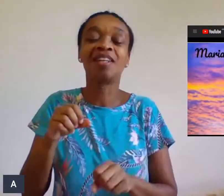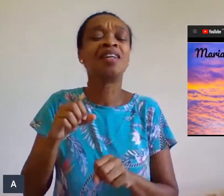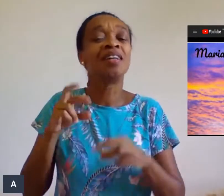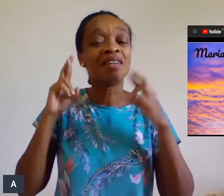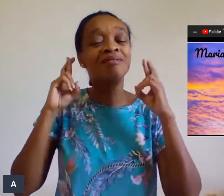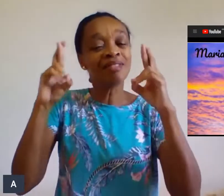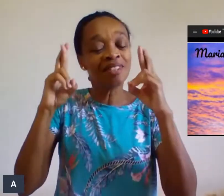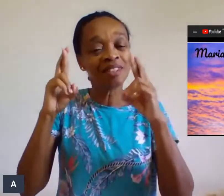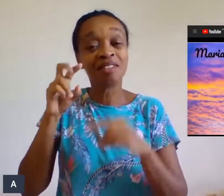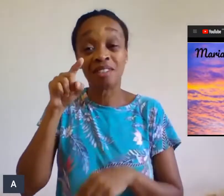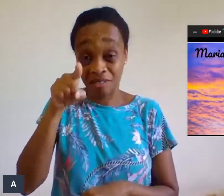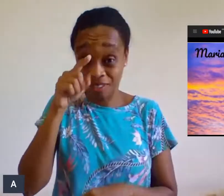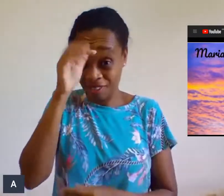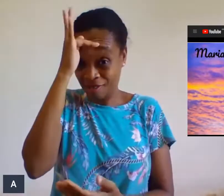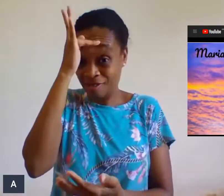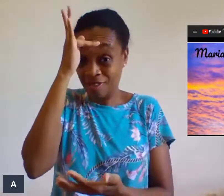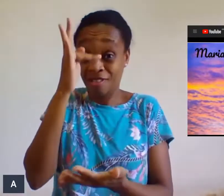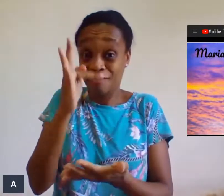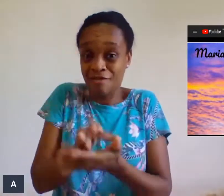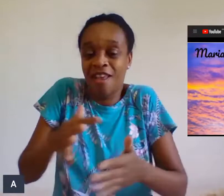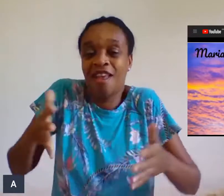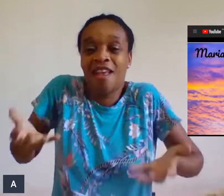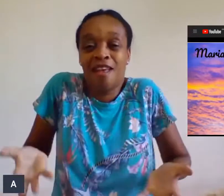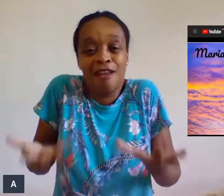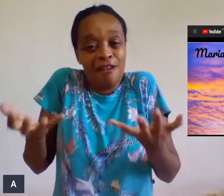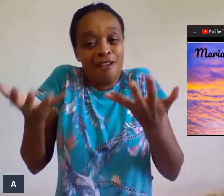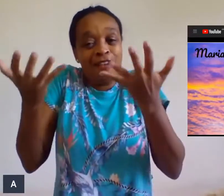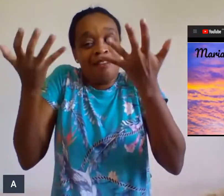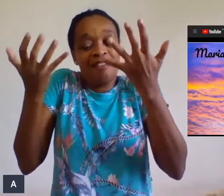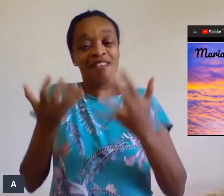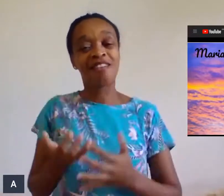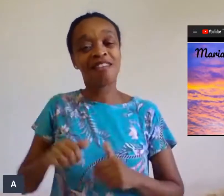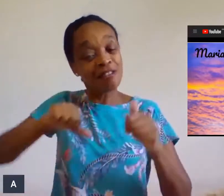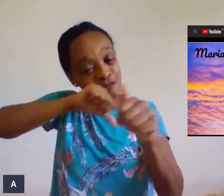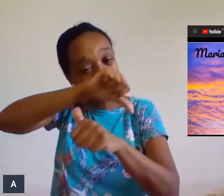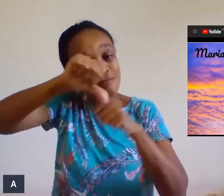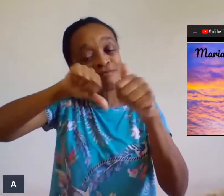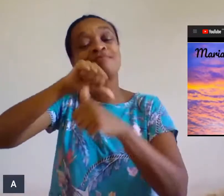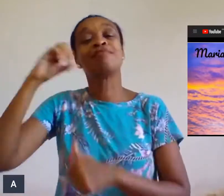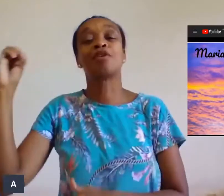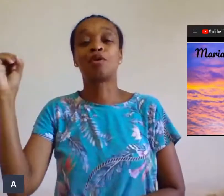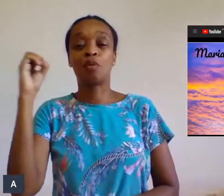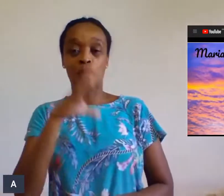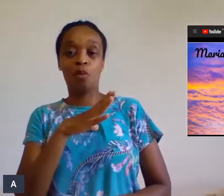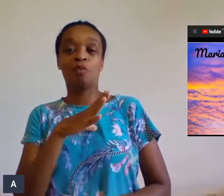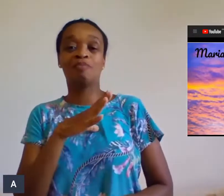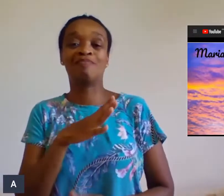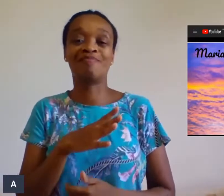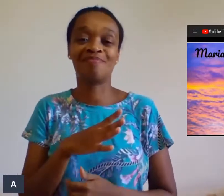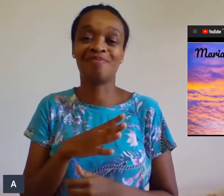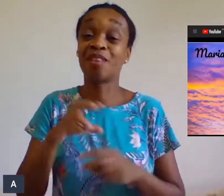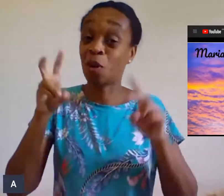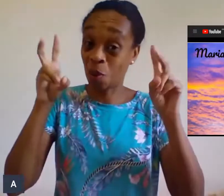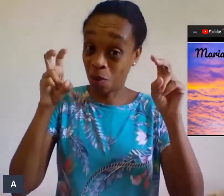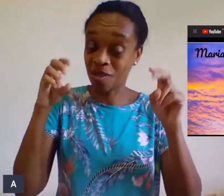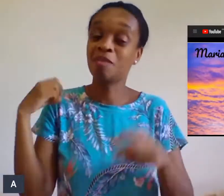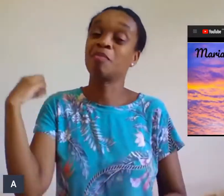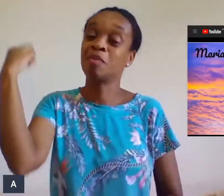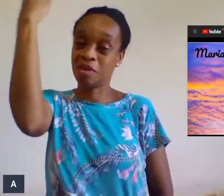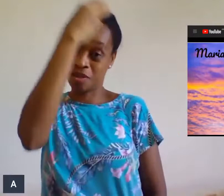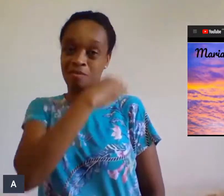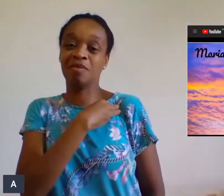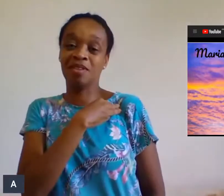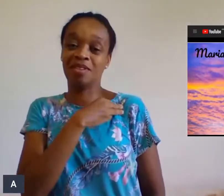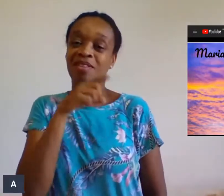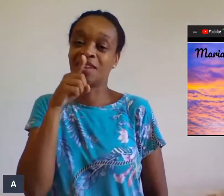fato, tenha a sua fé avivada, tenha a sua fé renovada com o nosso tema. Aí está a nossa